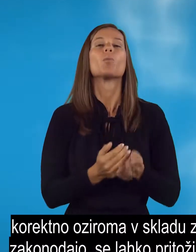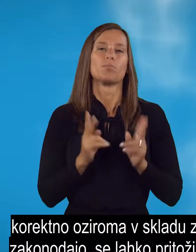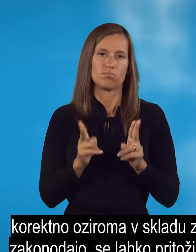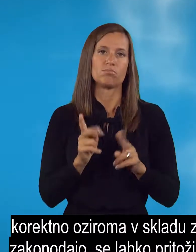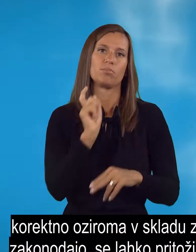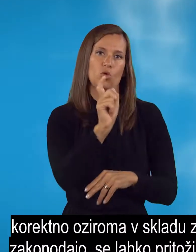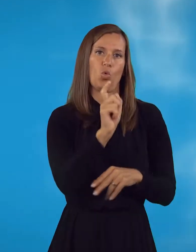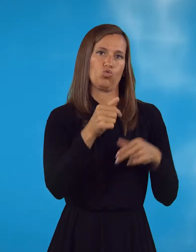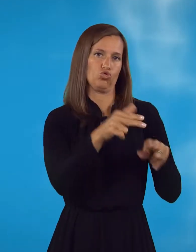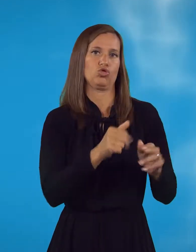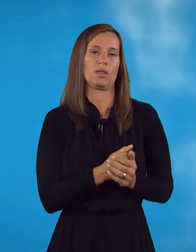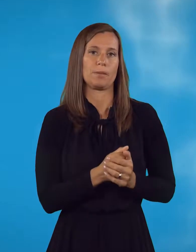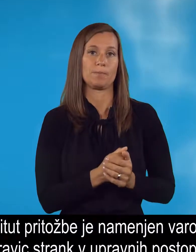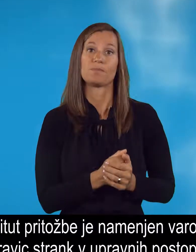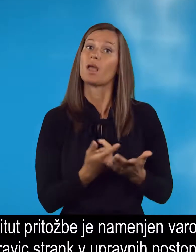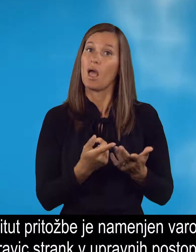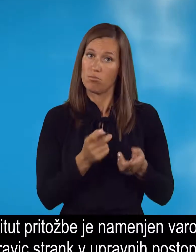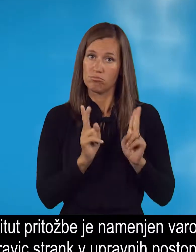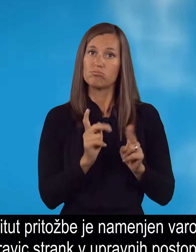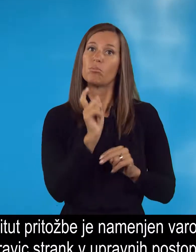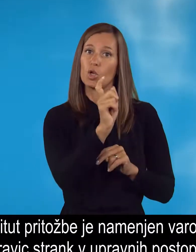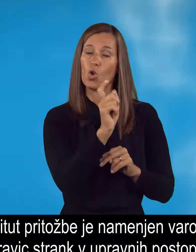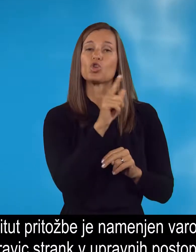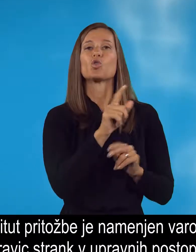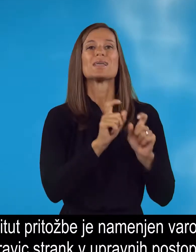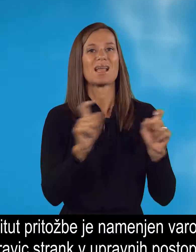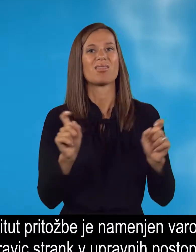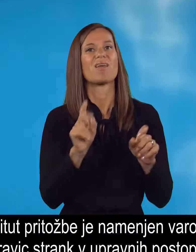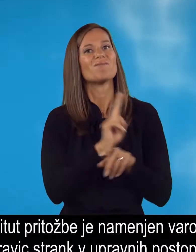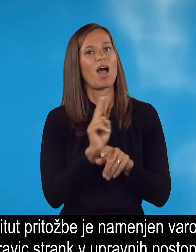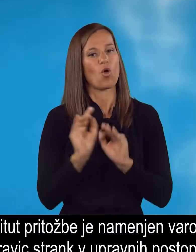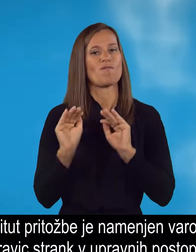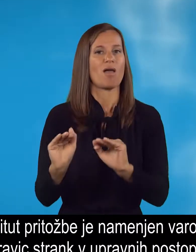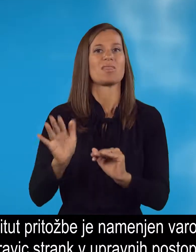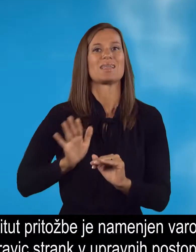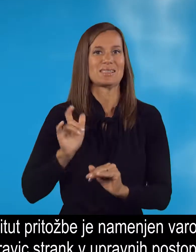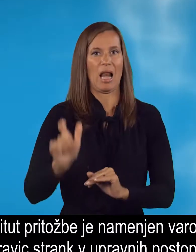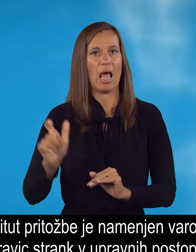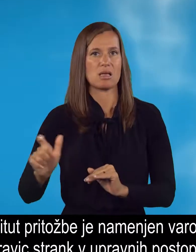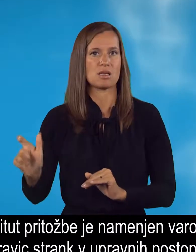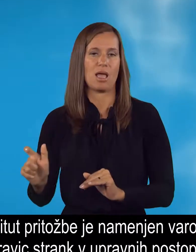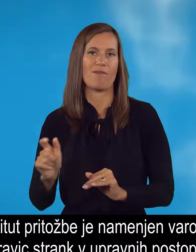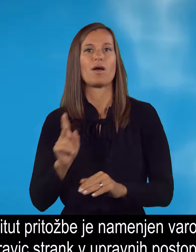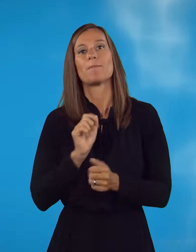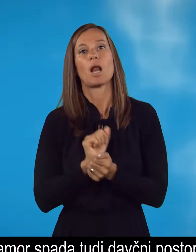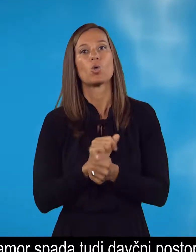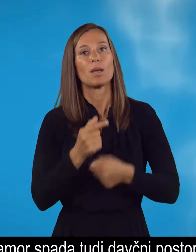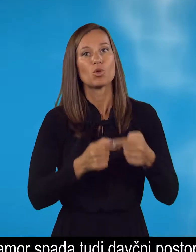pritoži. Institut pritožbe je namenjen varovanju pravic strank v upravnih postopkih, kamor spada